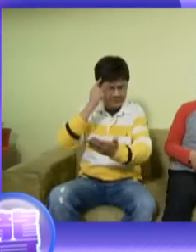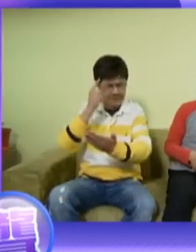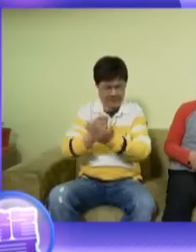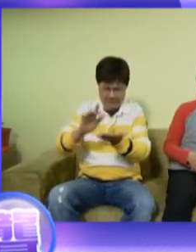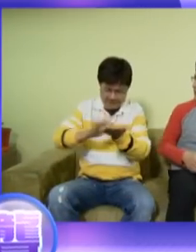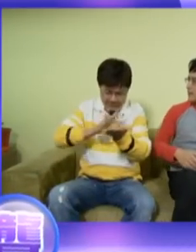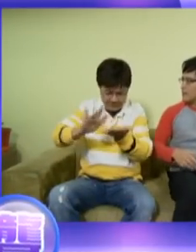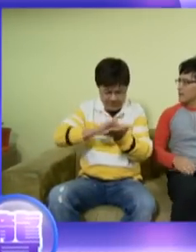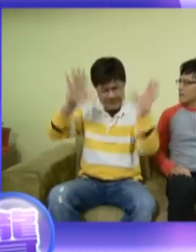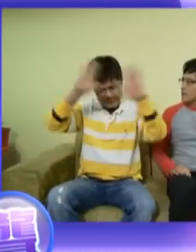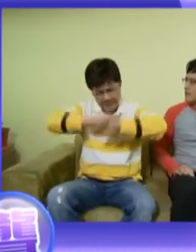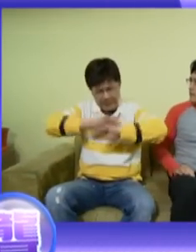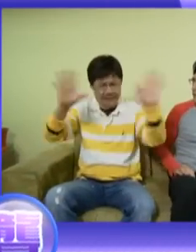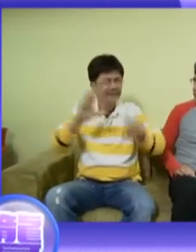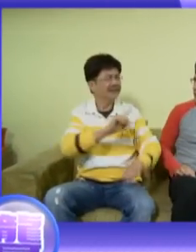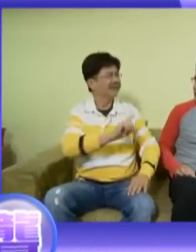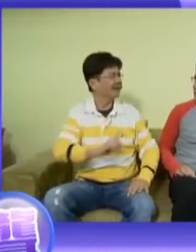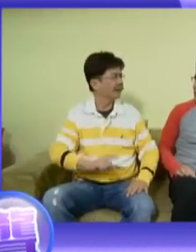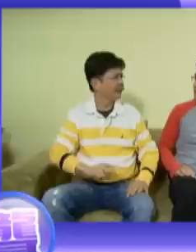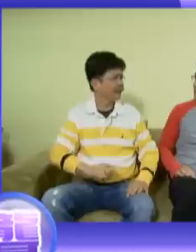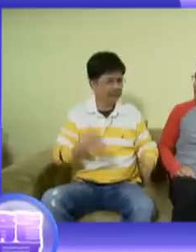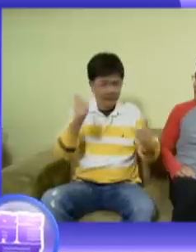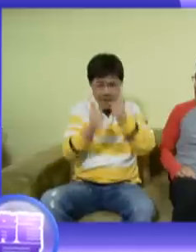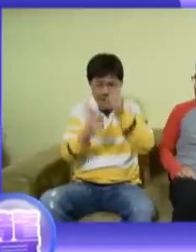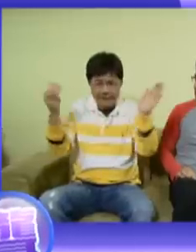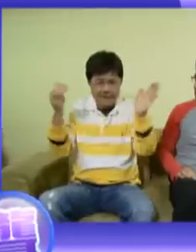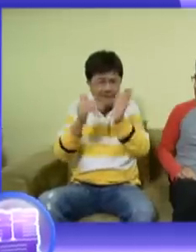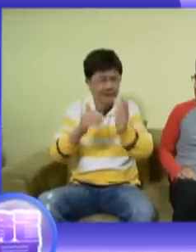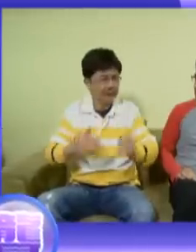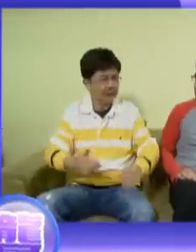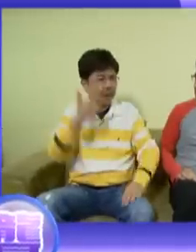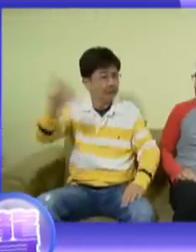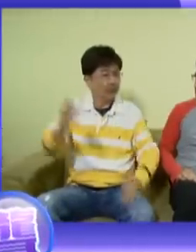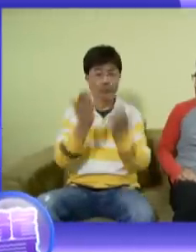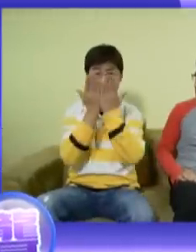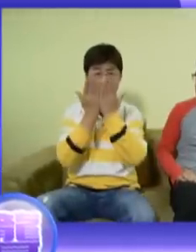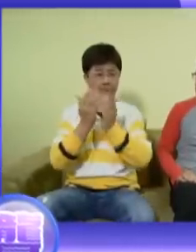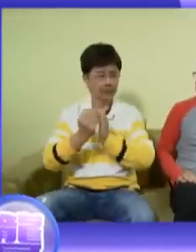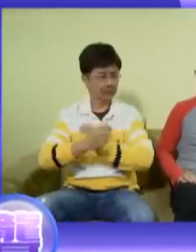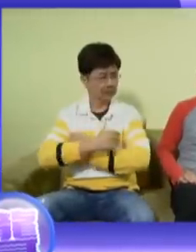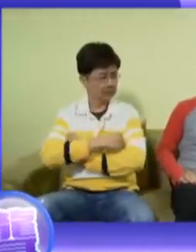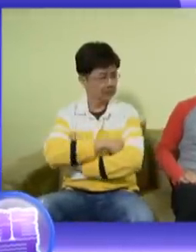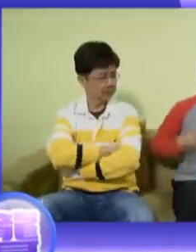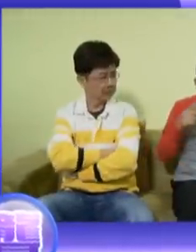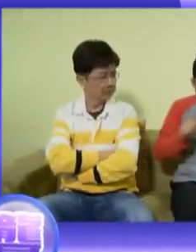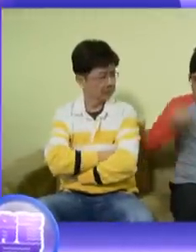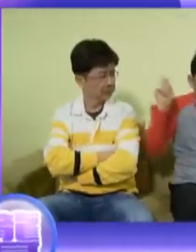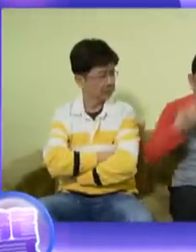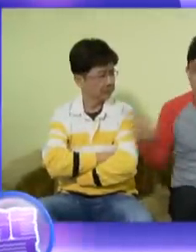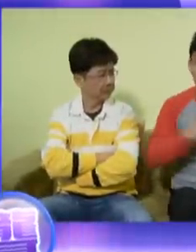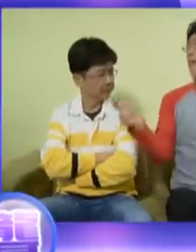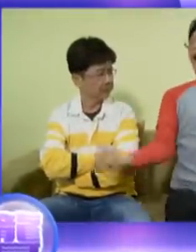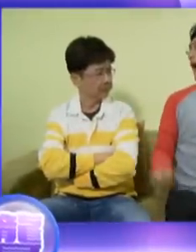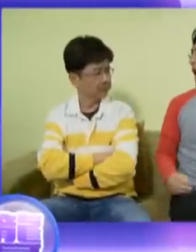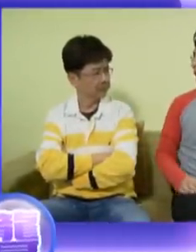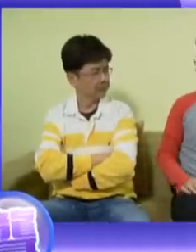不要一天到晚滑手机，快要考试了，还不快点看书？哎，玩一下又不会怎么